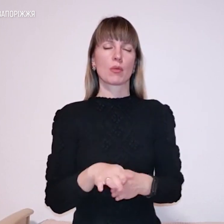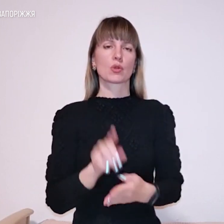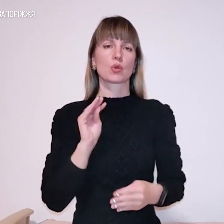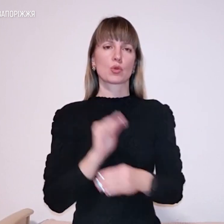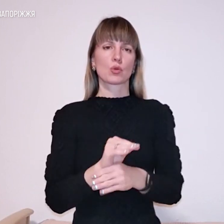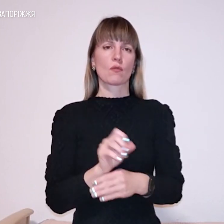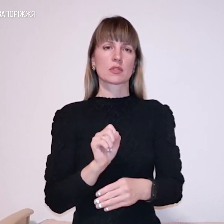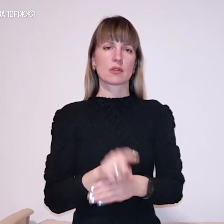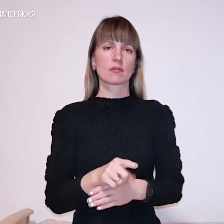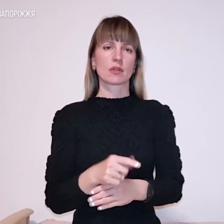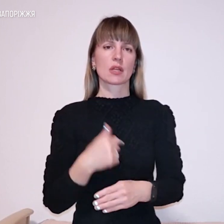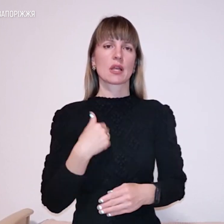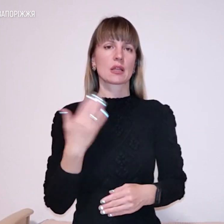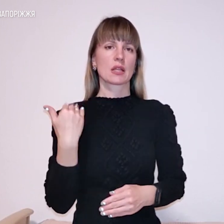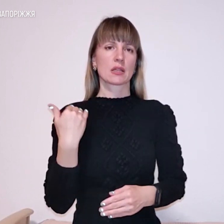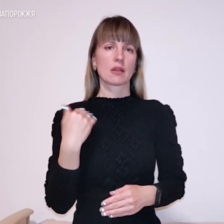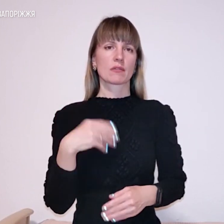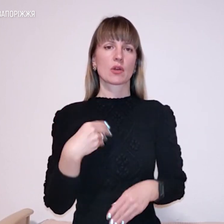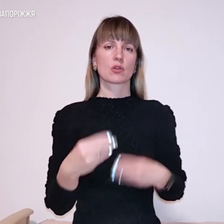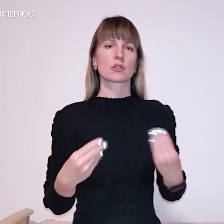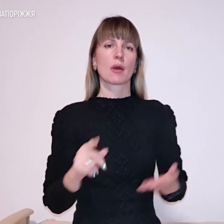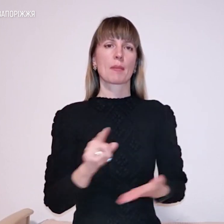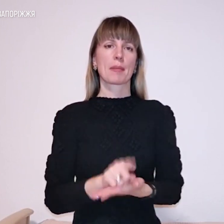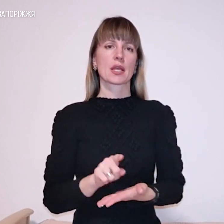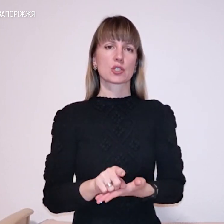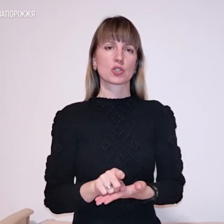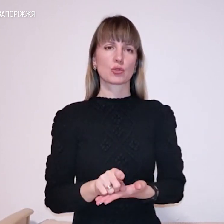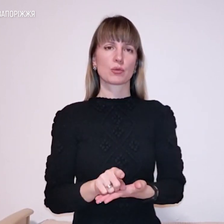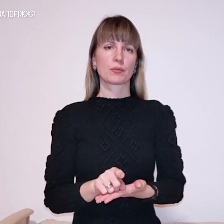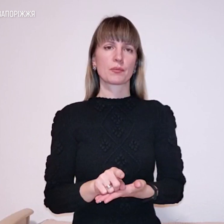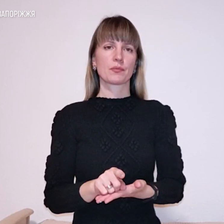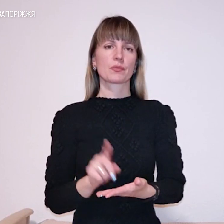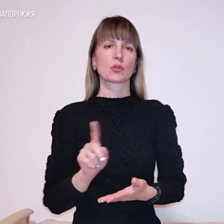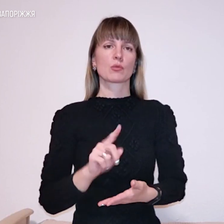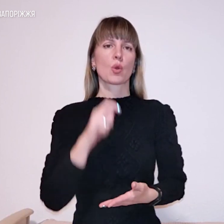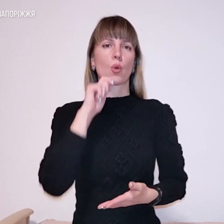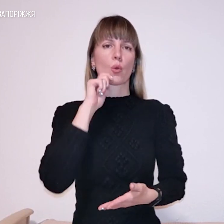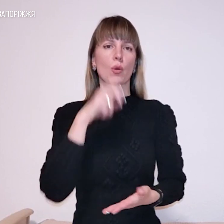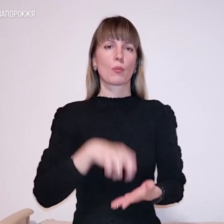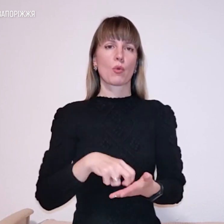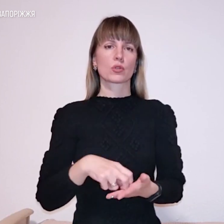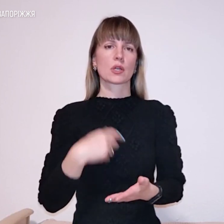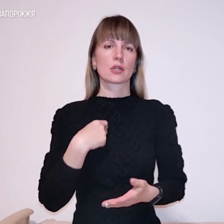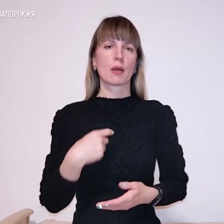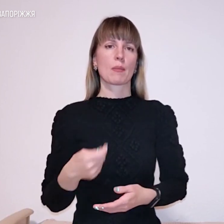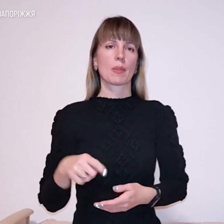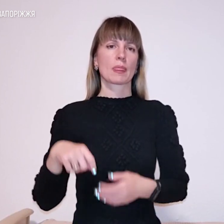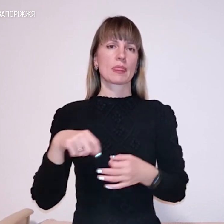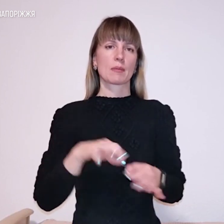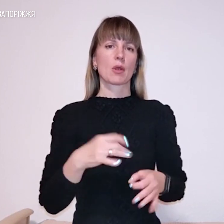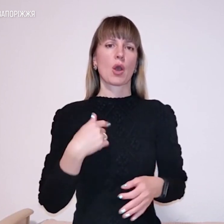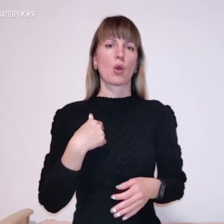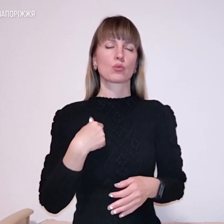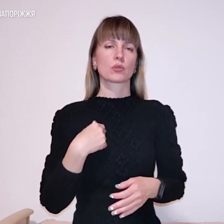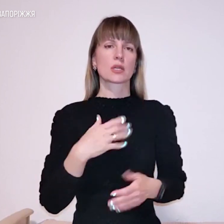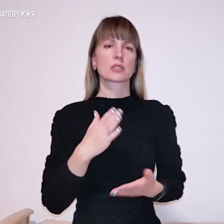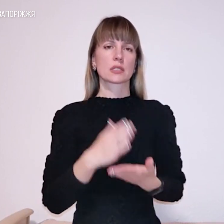функції. Я ось недавно роздавала пенсію, тому що Укрпошта до нас не переїхала, а у нас передвижна пересувна